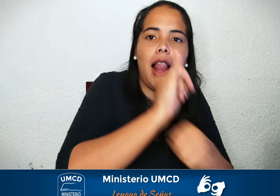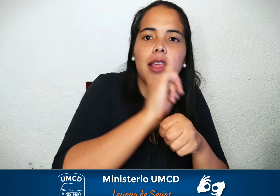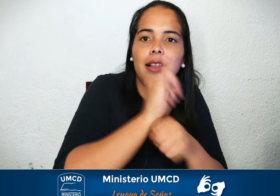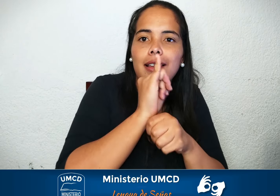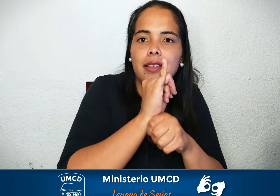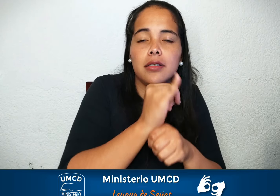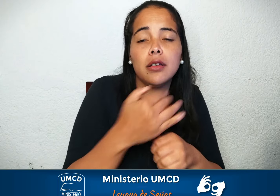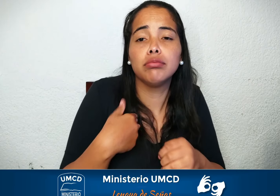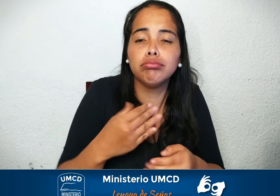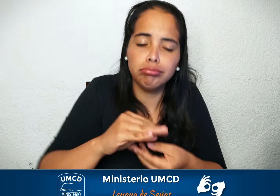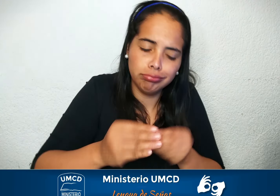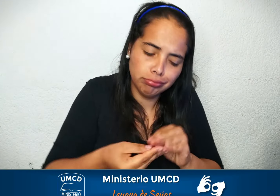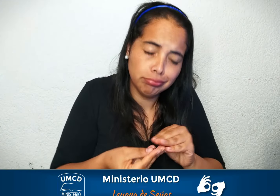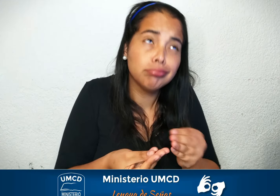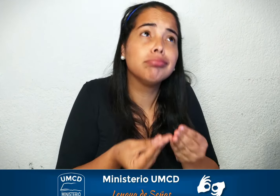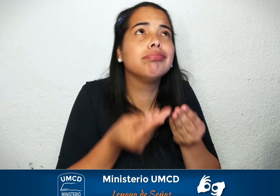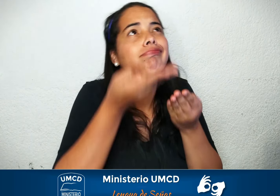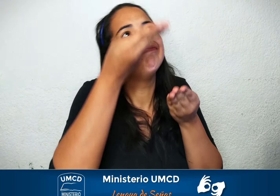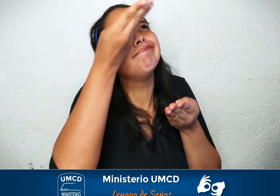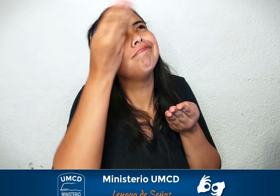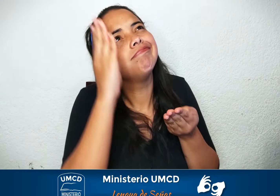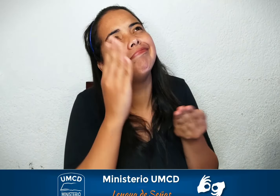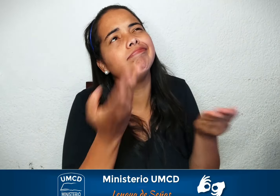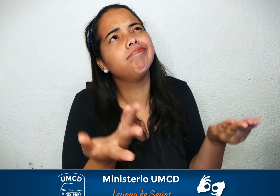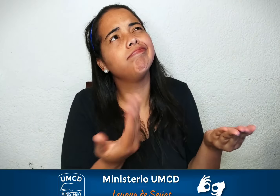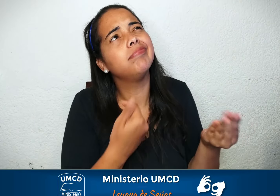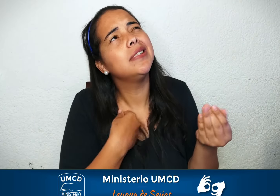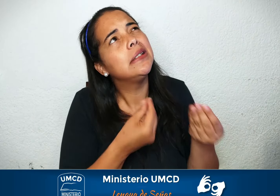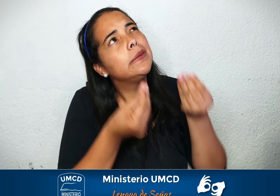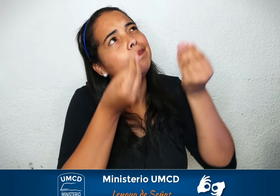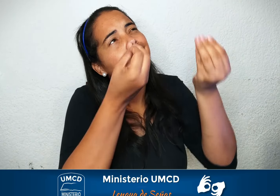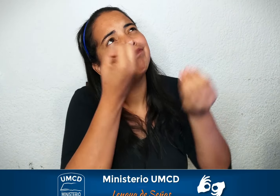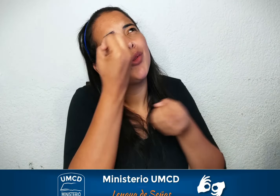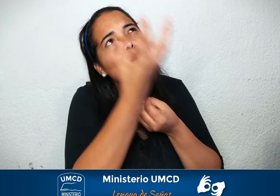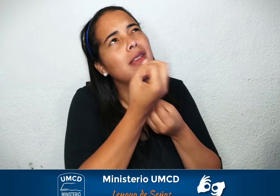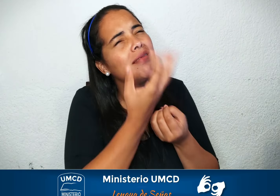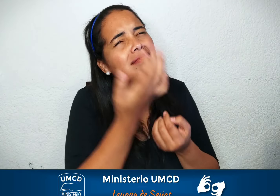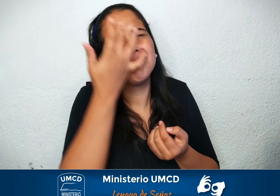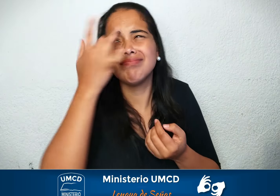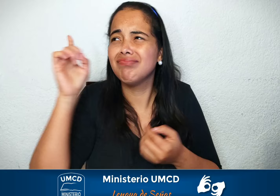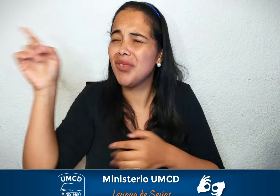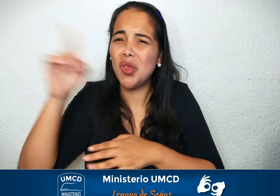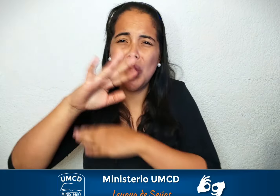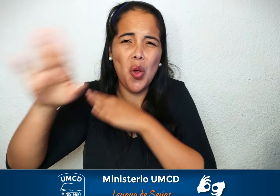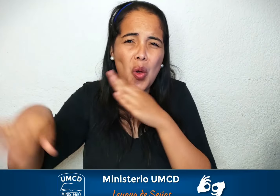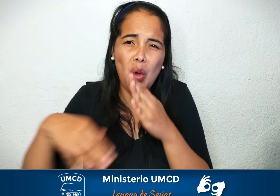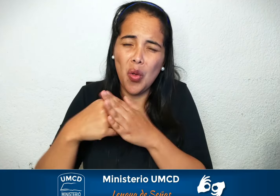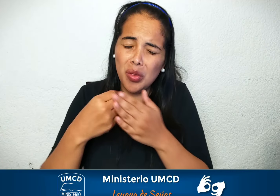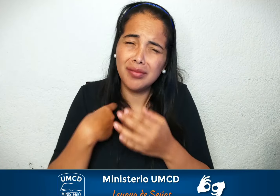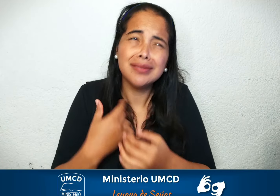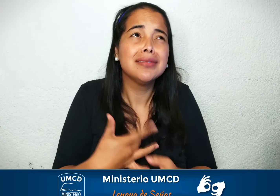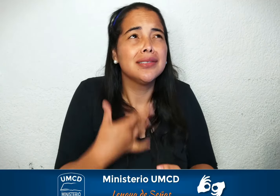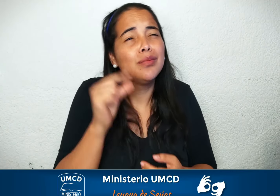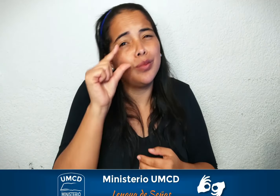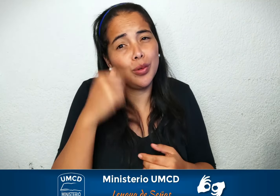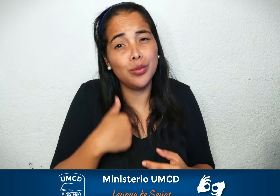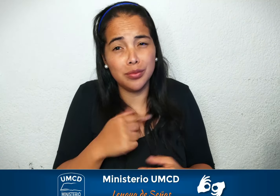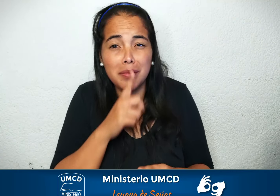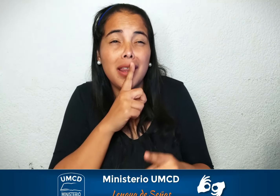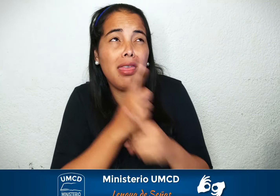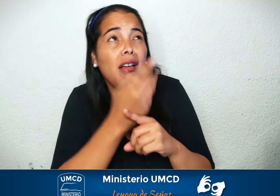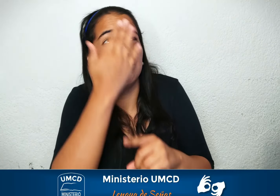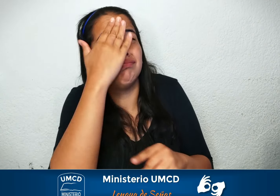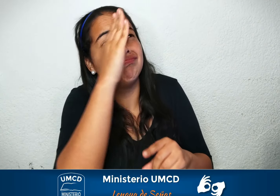llevó esa carta como un símbolo en el que él estaba expresando todo ese temor que había en